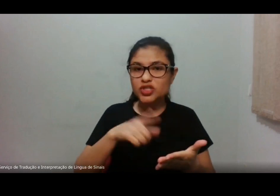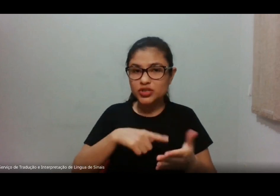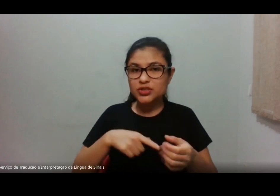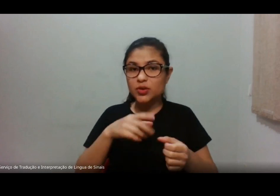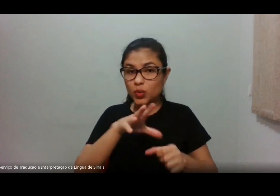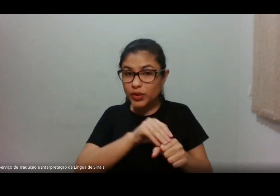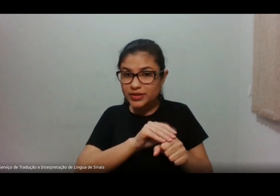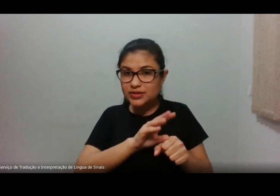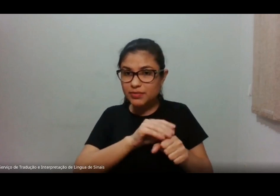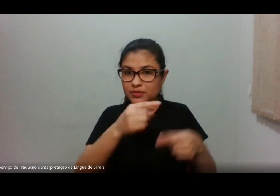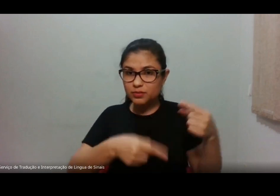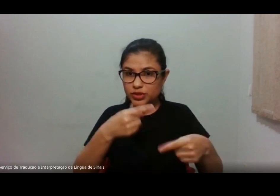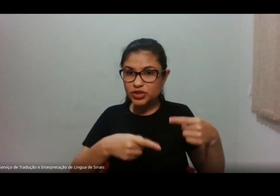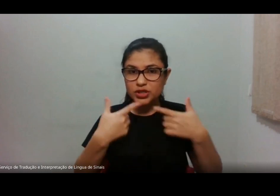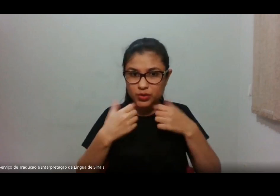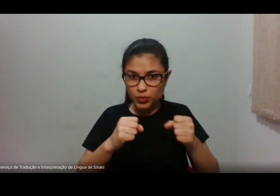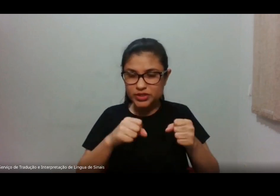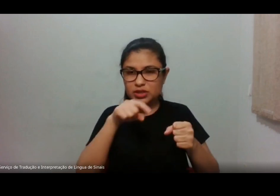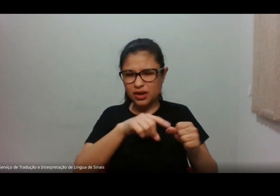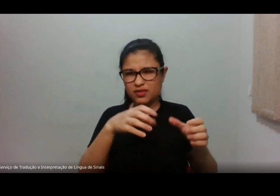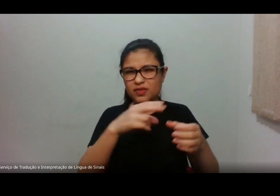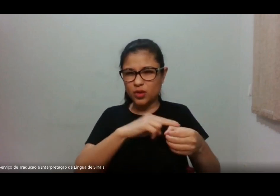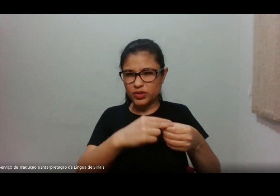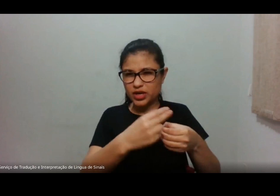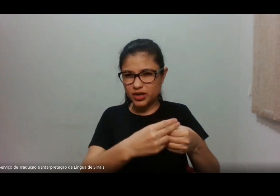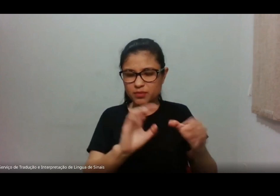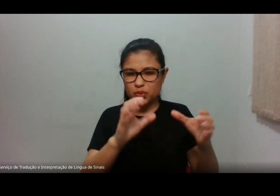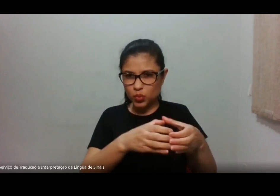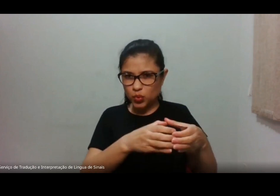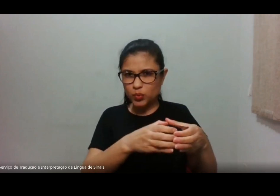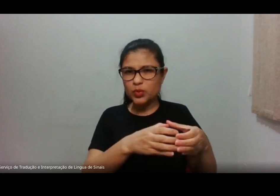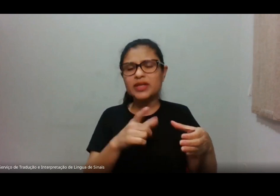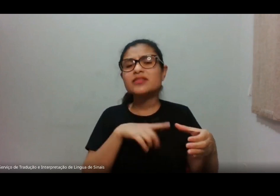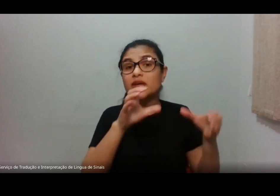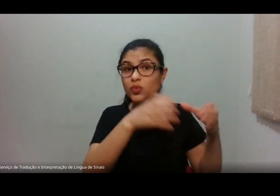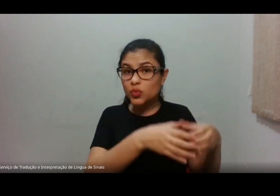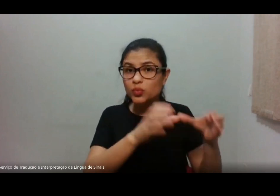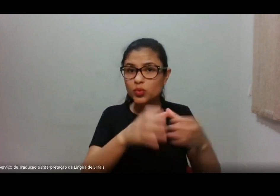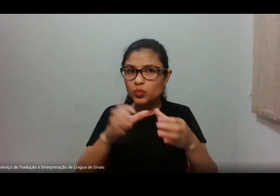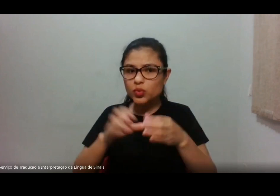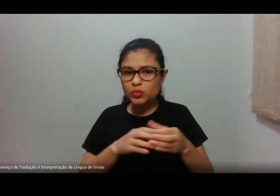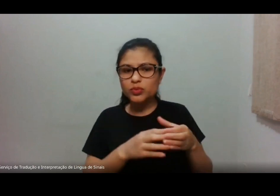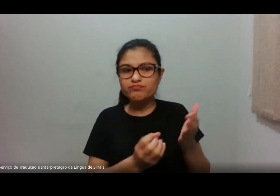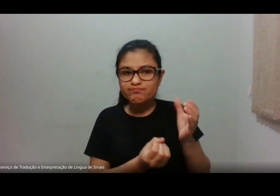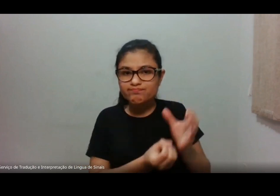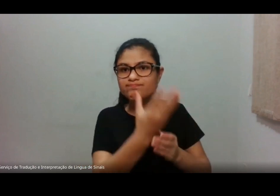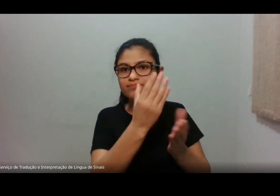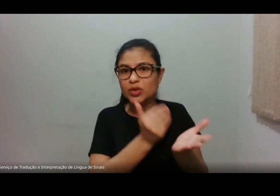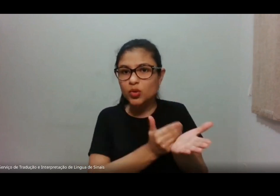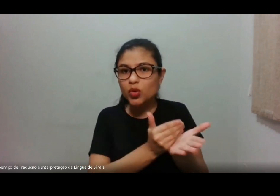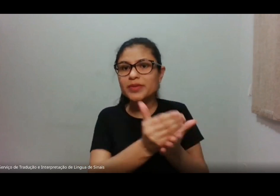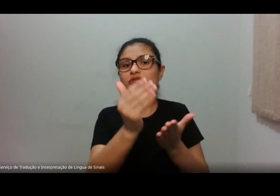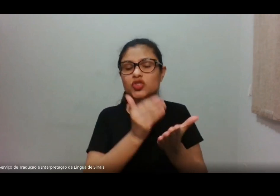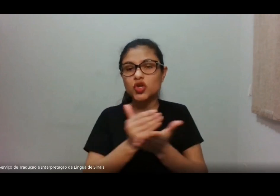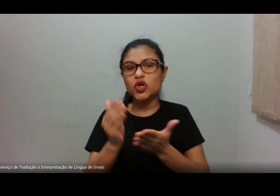a partir da crítica elaborada na Unicamp, que é onde estão os grupos que fizeram emergir